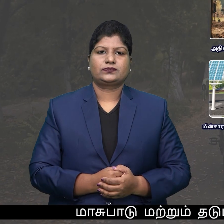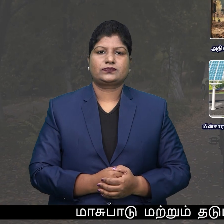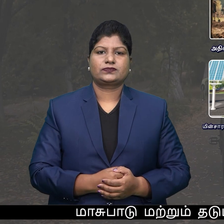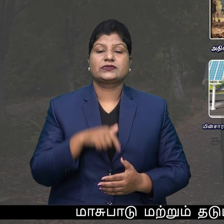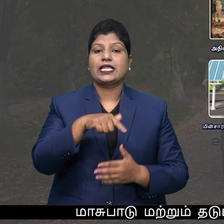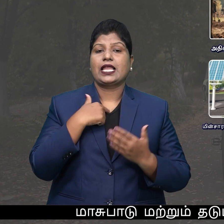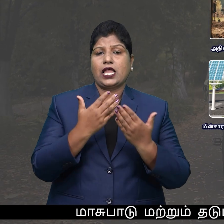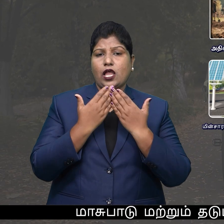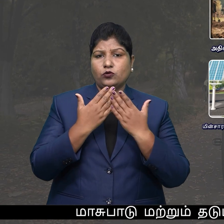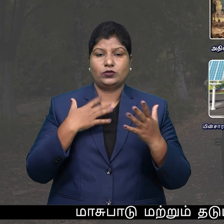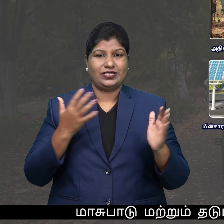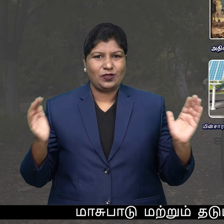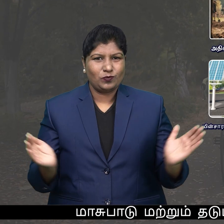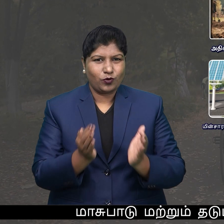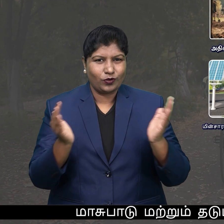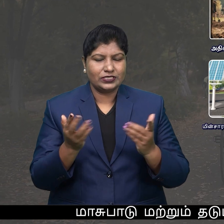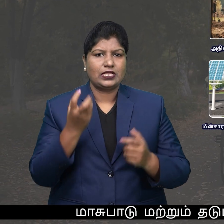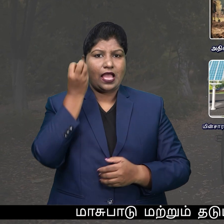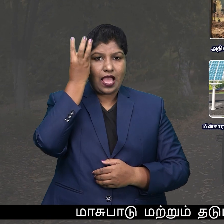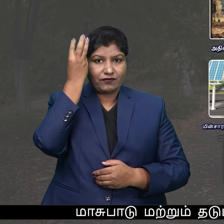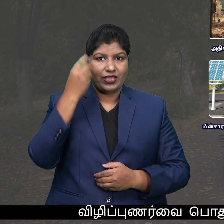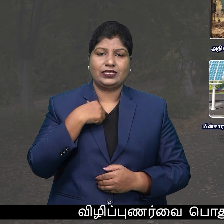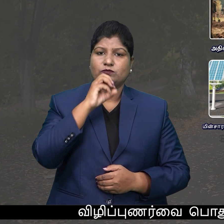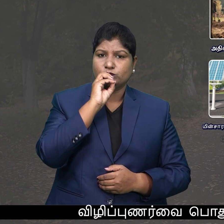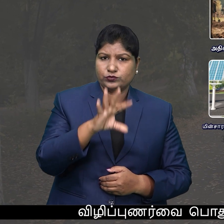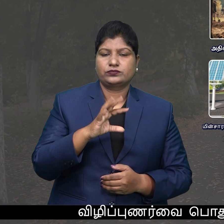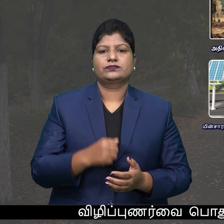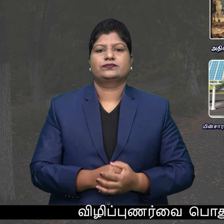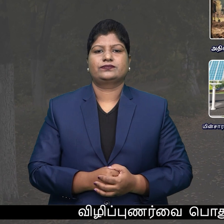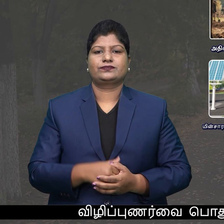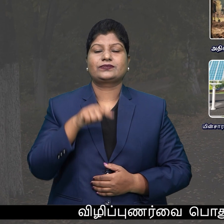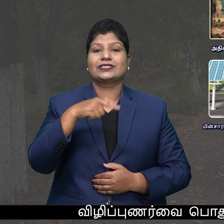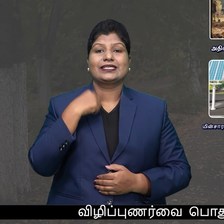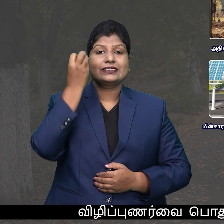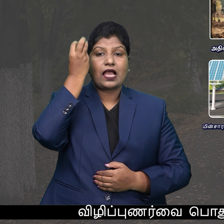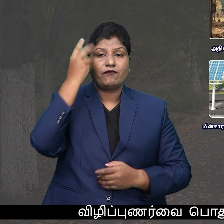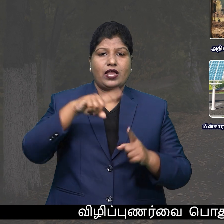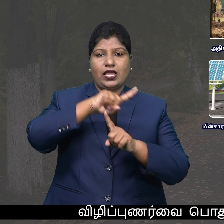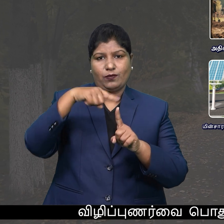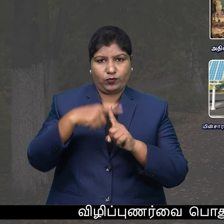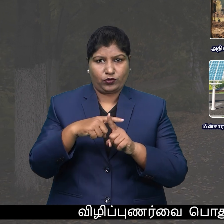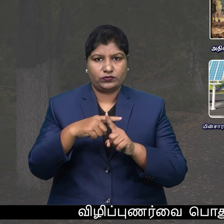மாசுபாடு மற்றும் தடுப்பு நடவடிக்கைகள் குறித்த விழிப்புணர்வை பொதுமக்களுக்கு ஏற்படுத்த வேண்டும்.